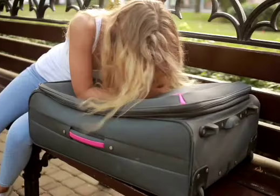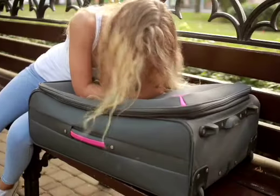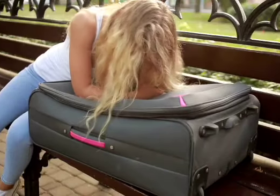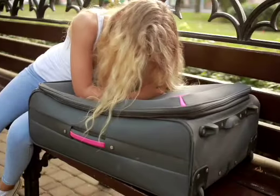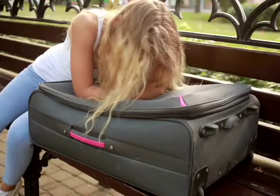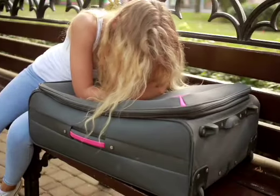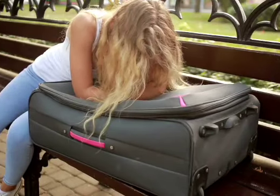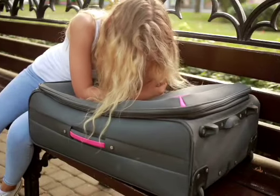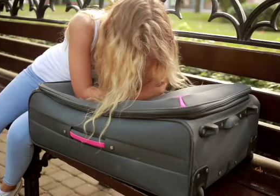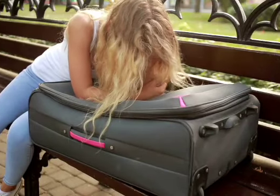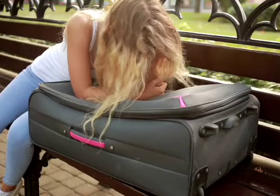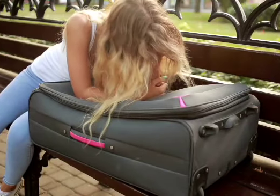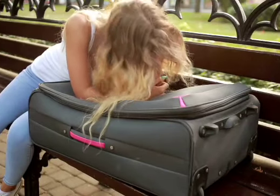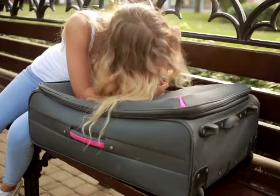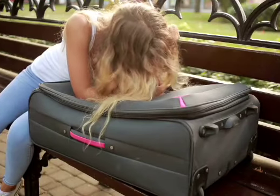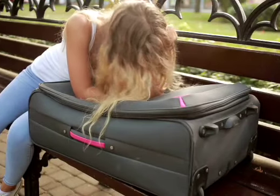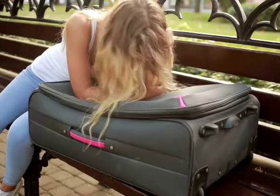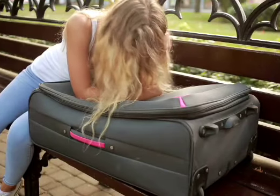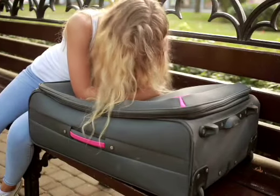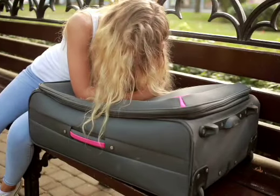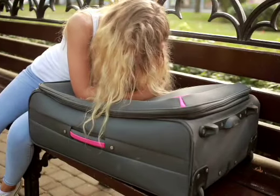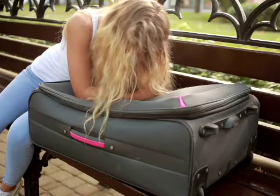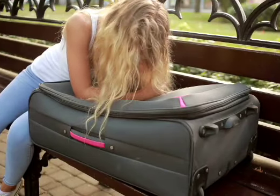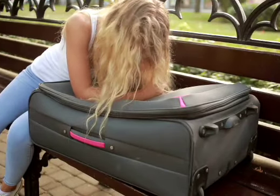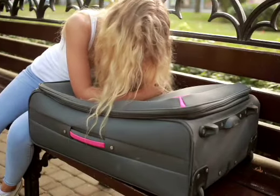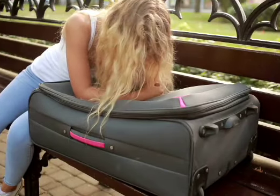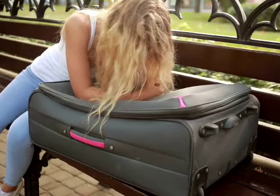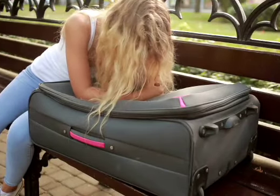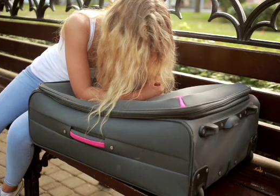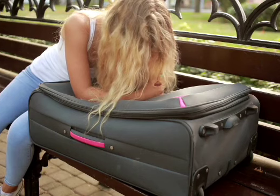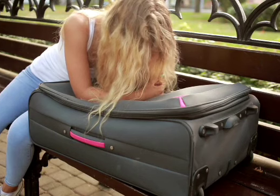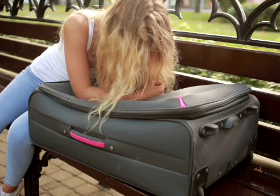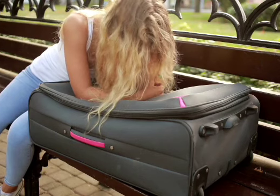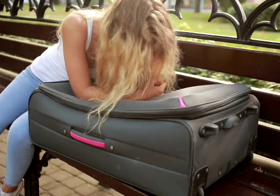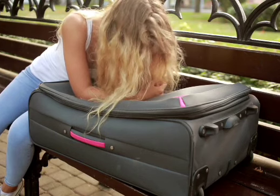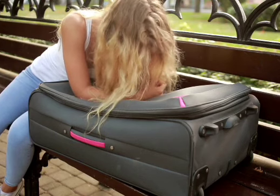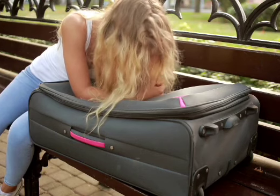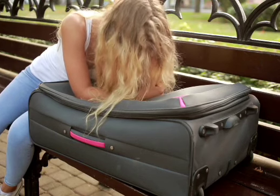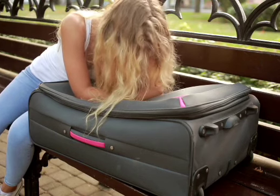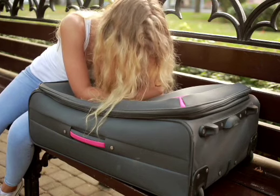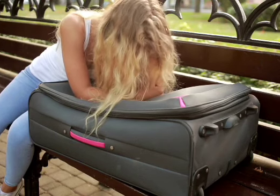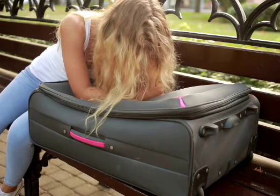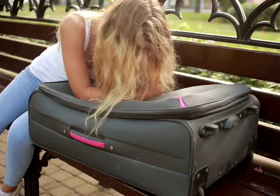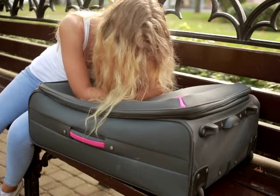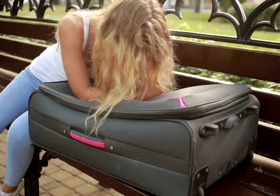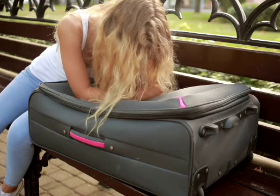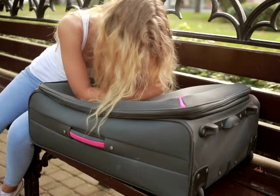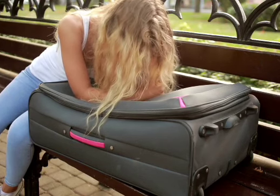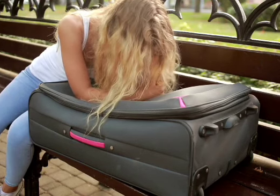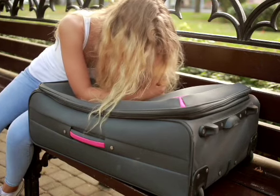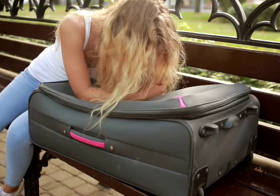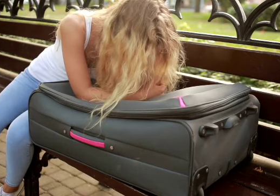hakuangalia kipimo Chawelewa wao ni kipi Bado mungu haka wapandisha Haka wapanafasi nzuri